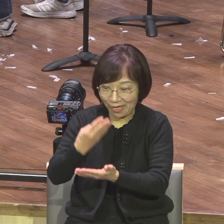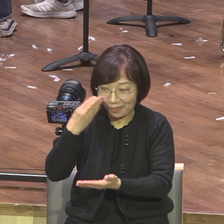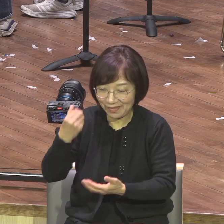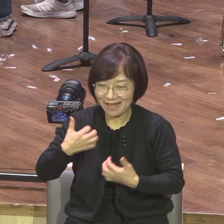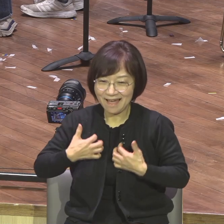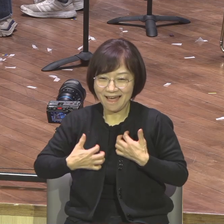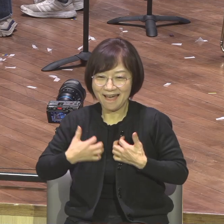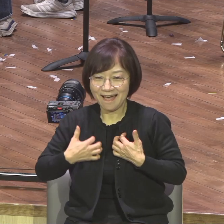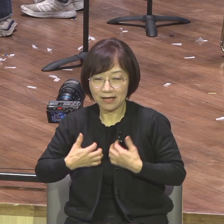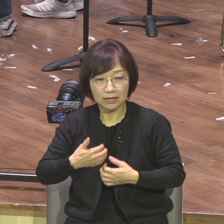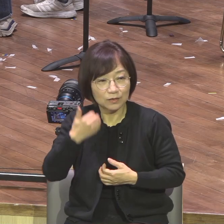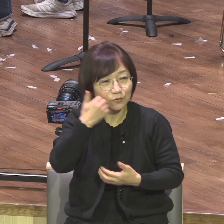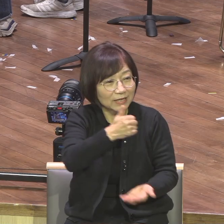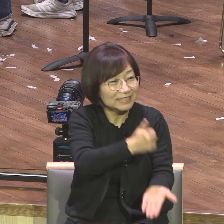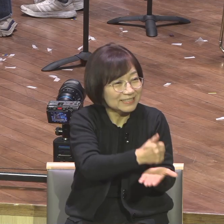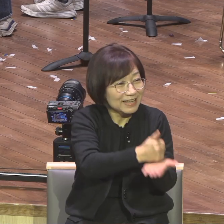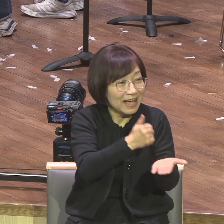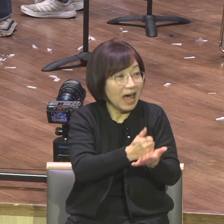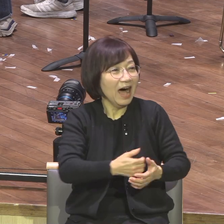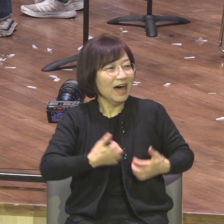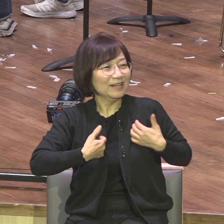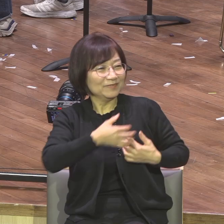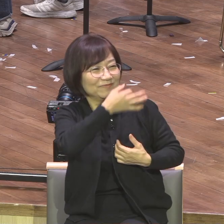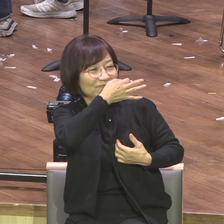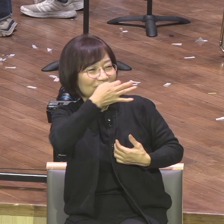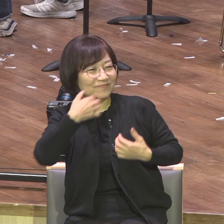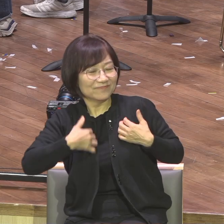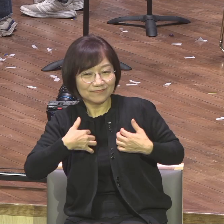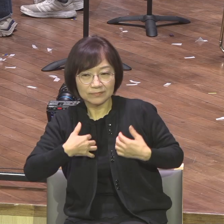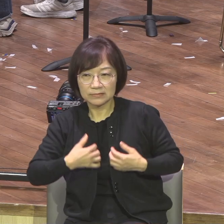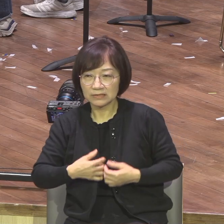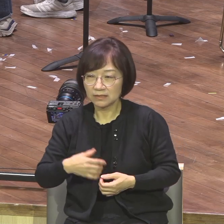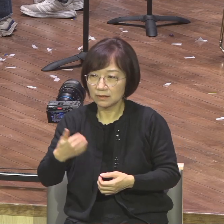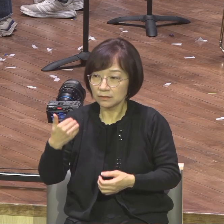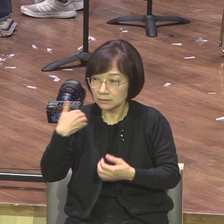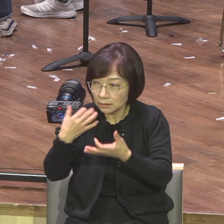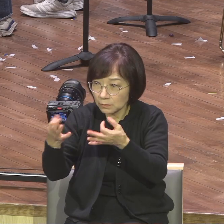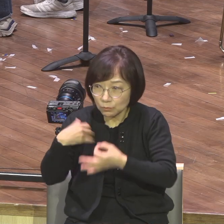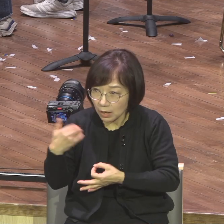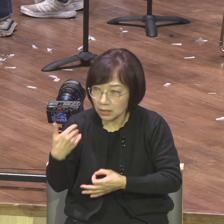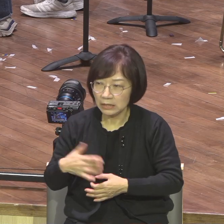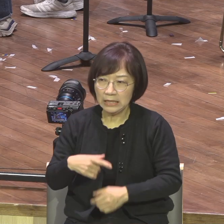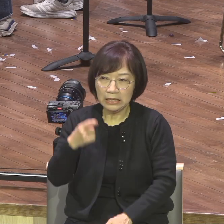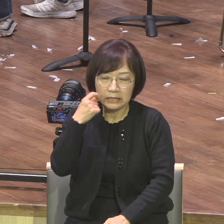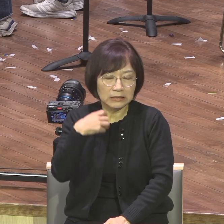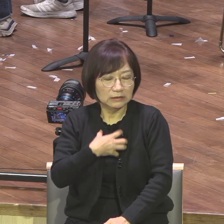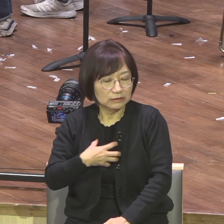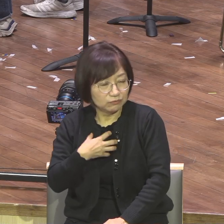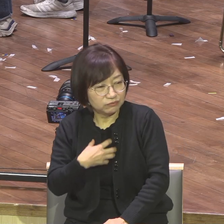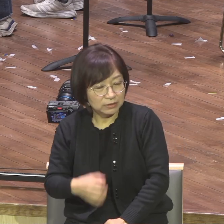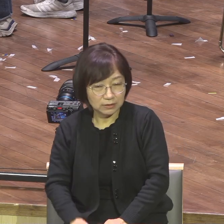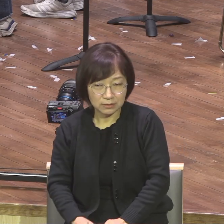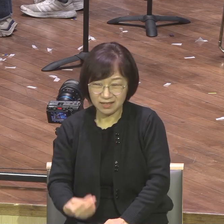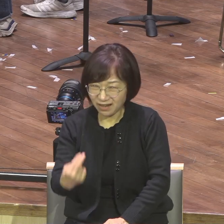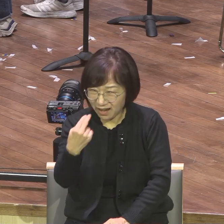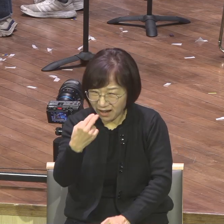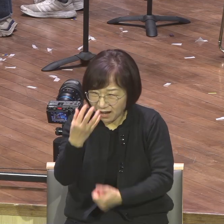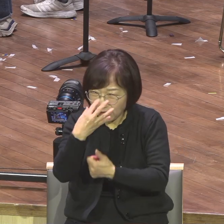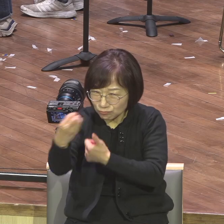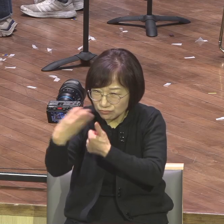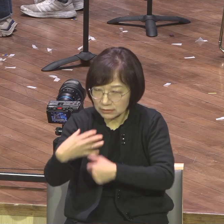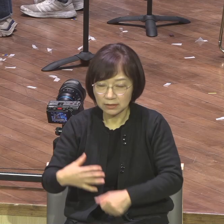누가 좀 알아주면 신나고 안 알아주면 슬프고 좀 손해 보면 억울하고 그래서 막 신앙생활 또 제대로 안